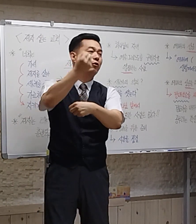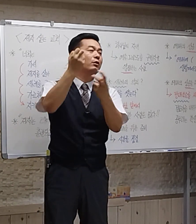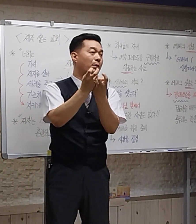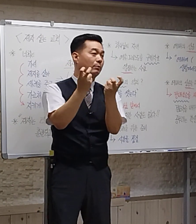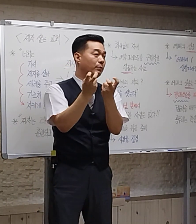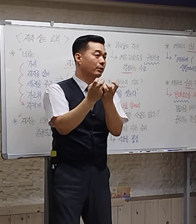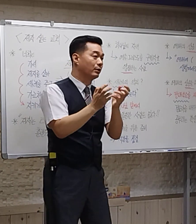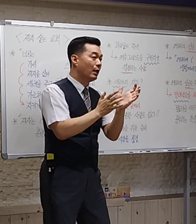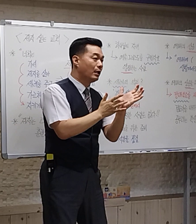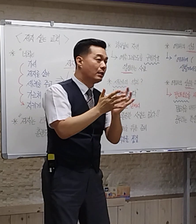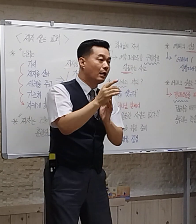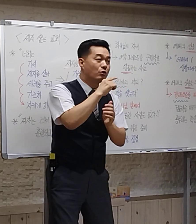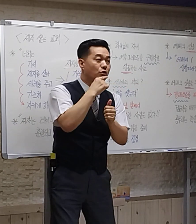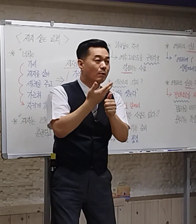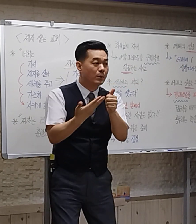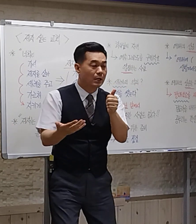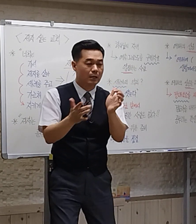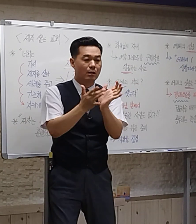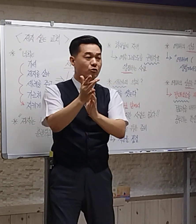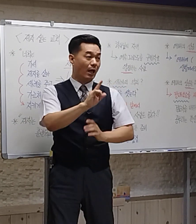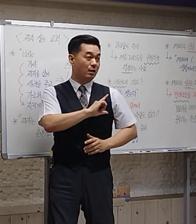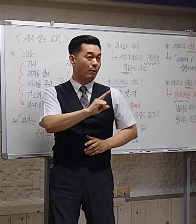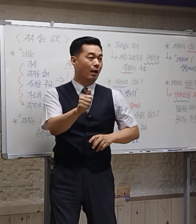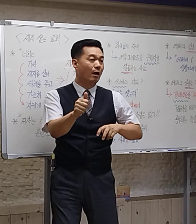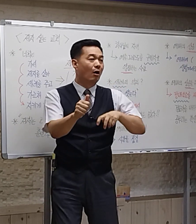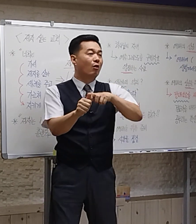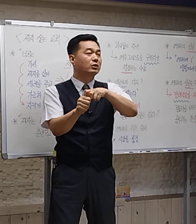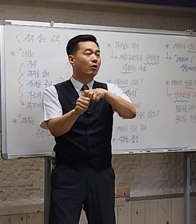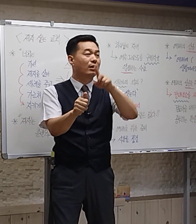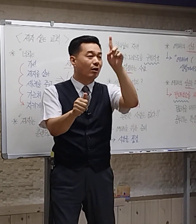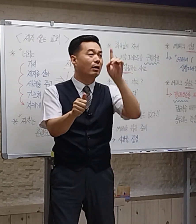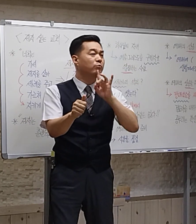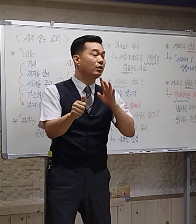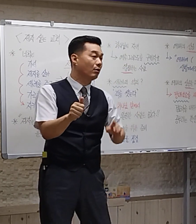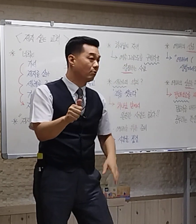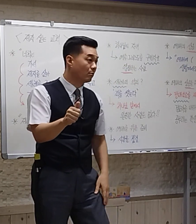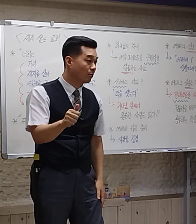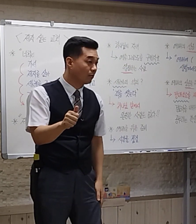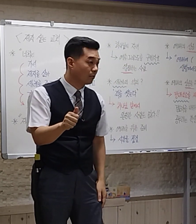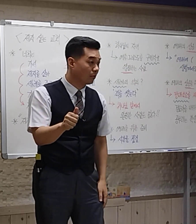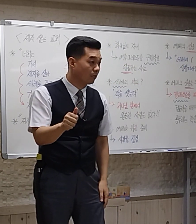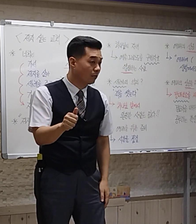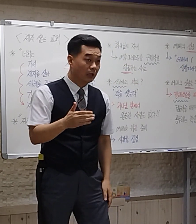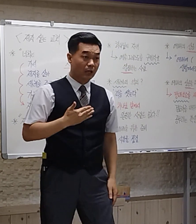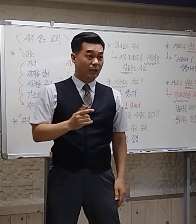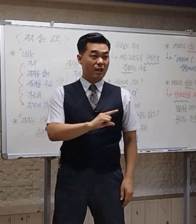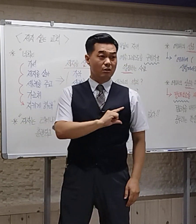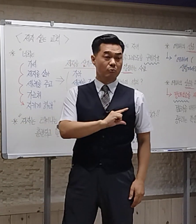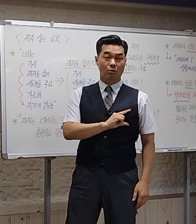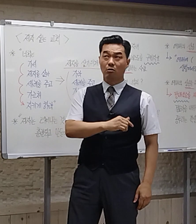얻는 방법은 예수의 피, 예수의 이름에 얹혀가는 거 하나뿐이에요. 내 이름으로는